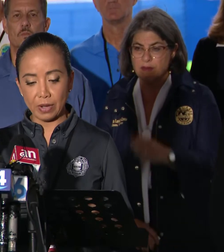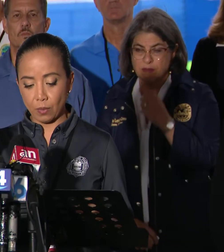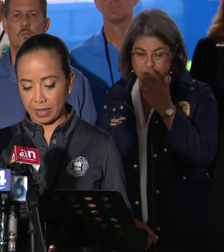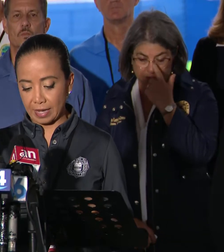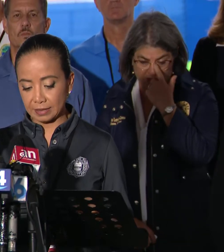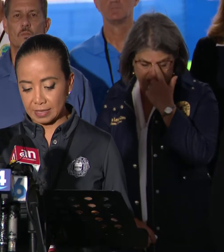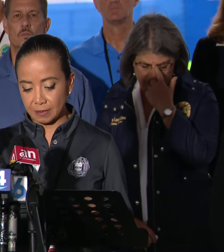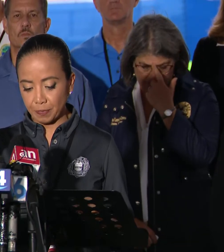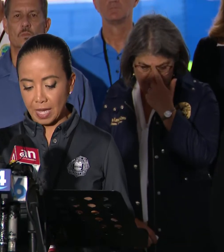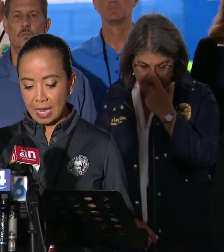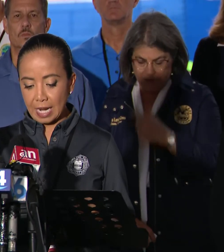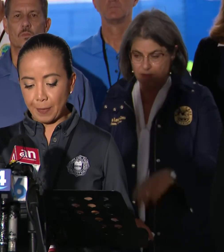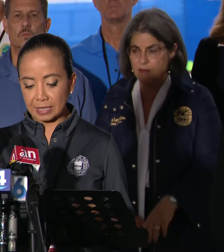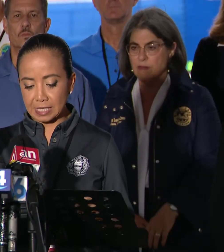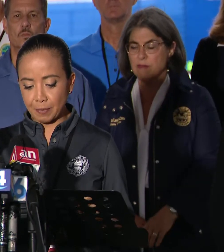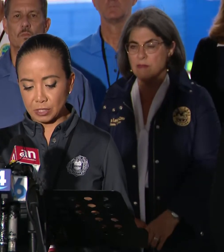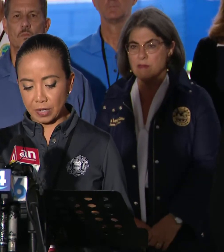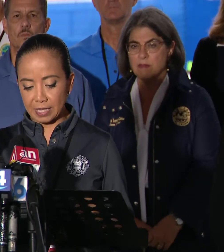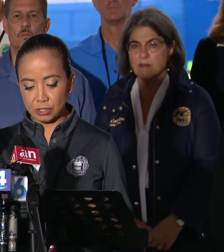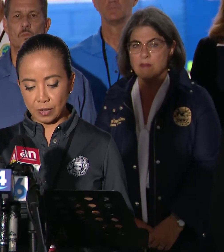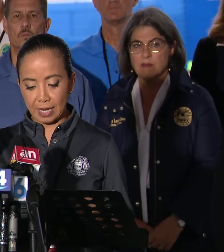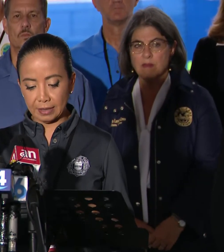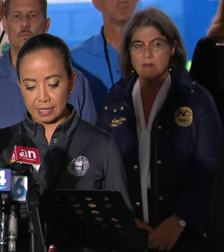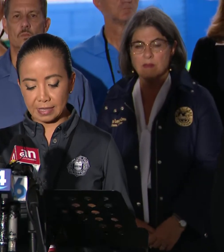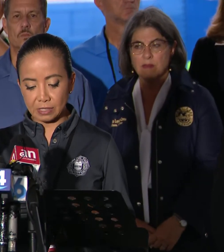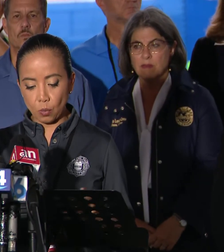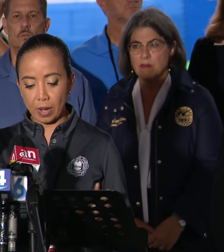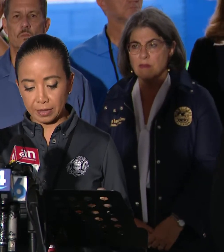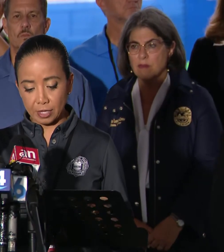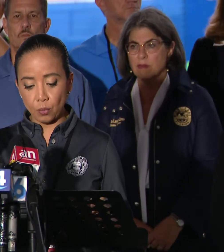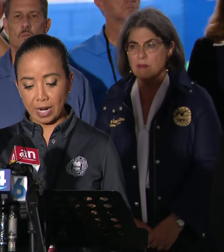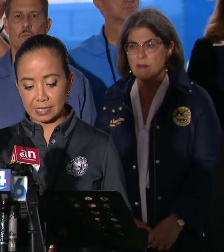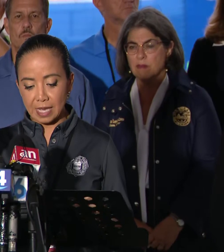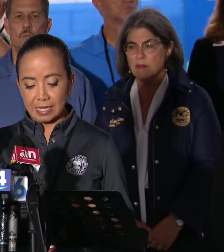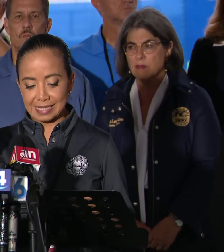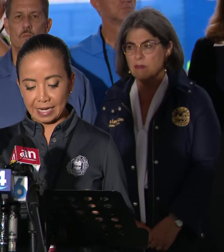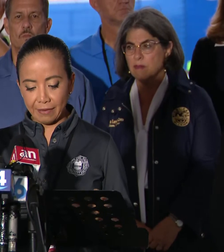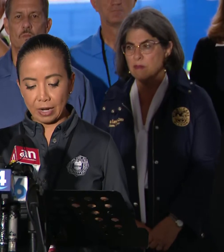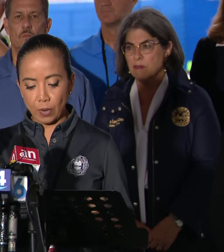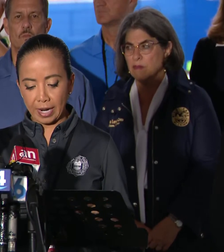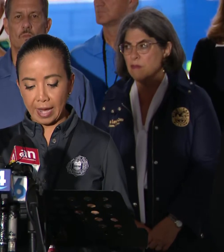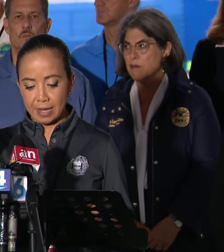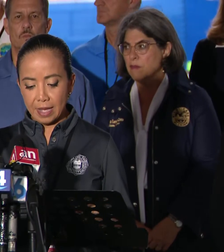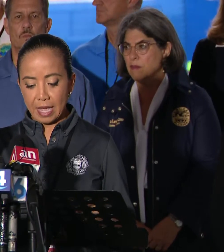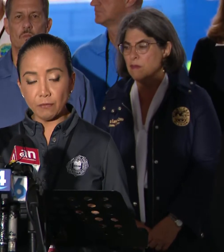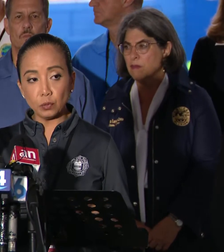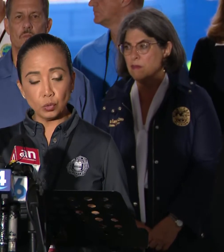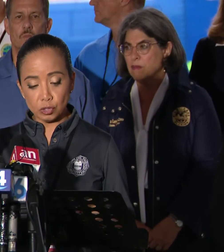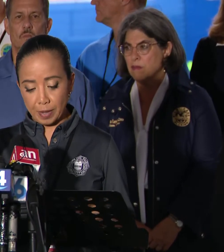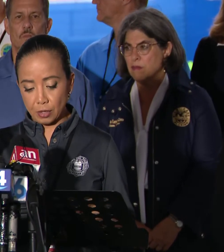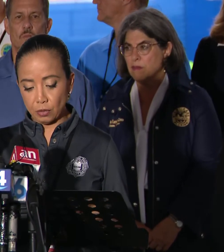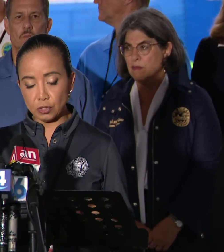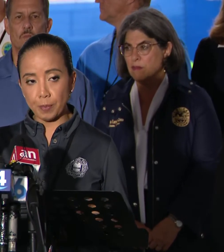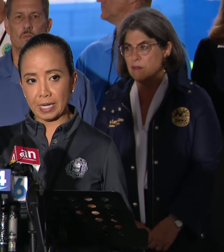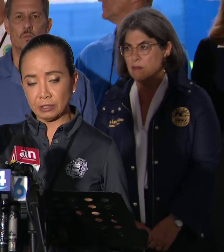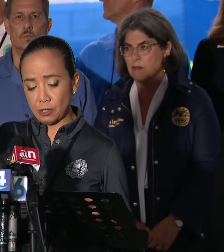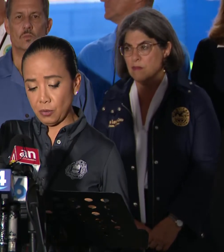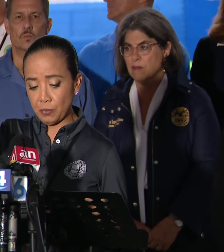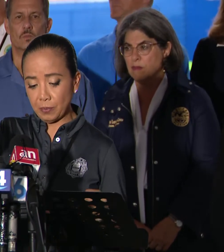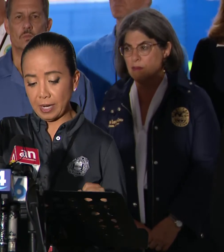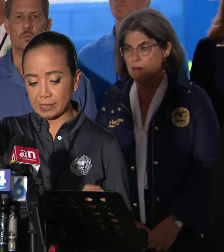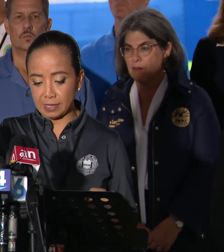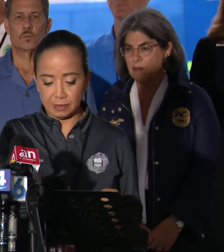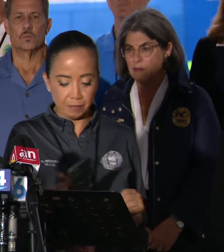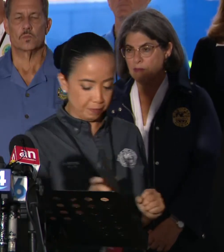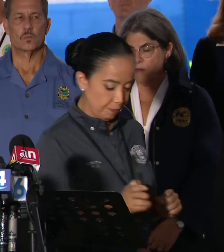de las 9 cuadrantes. La participación adicional de estas cuadrículas se reevaluará en futuros periodos de